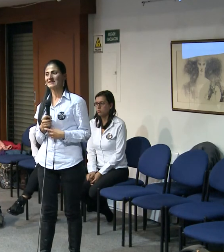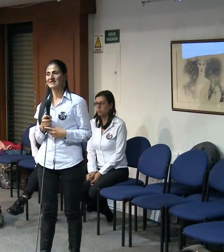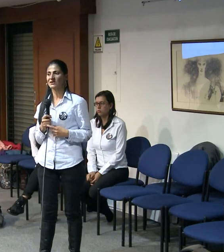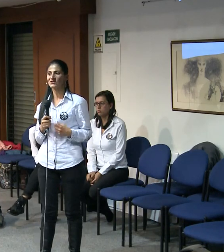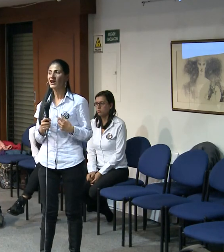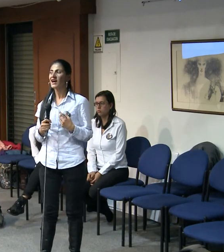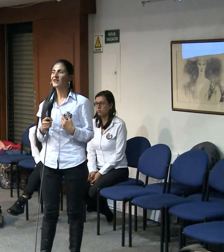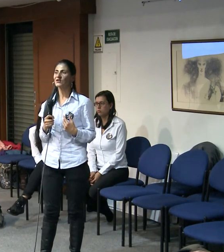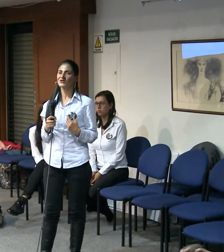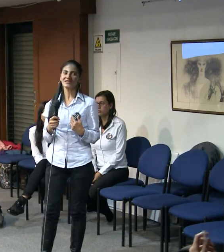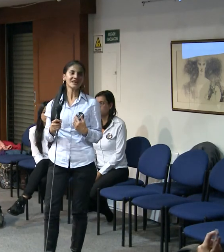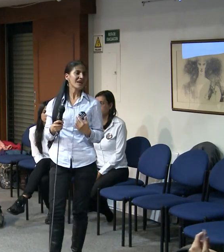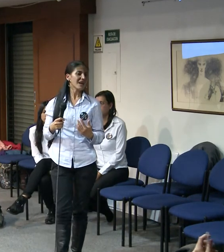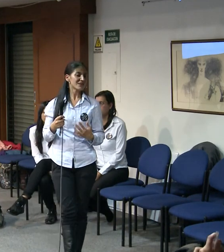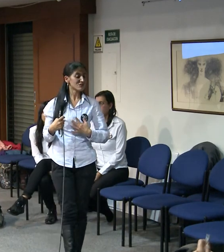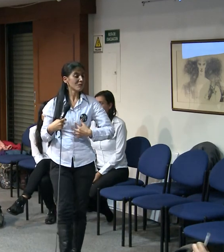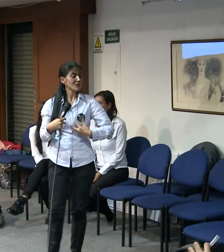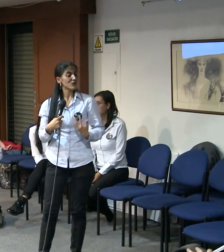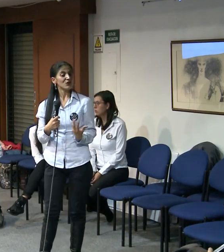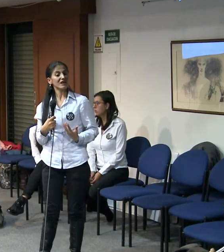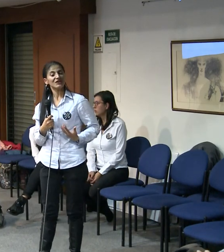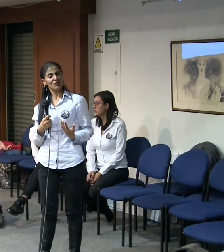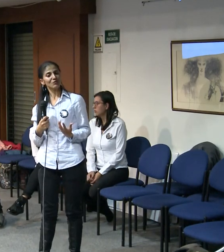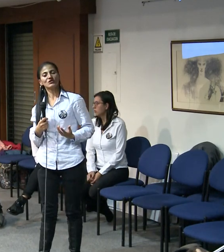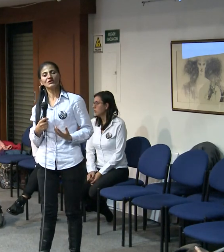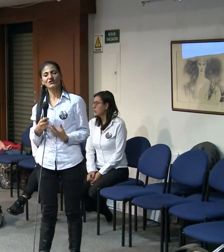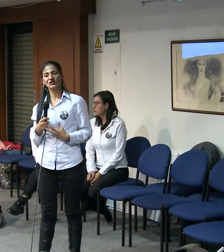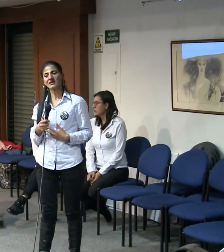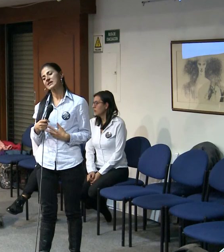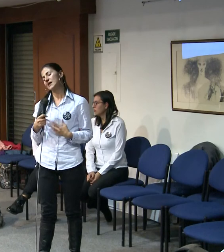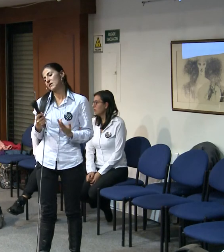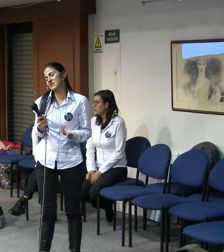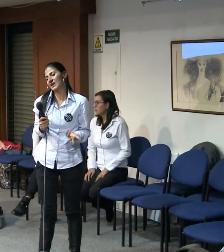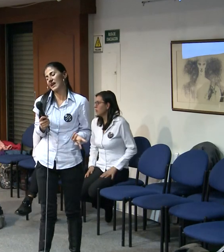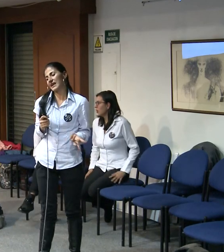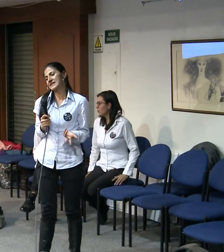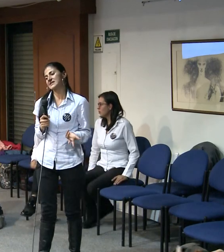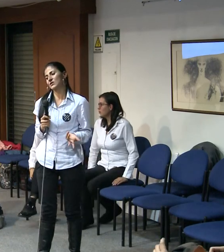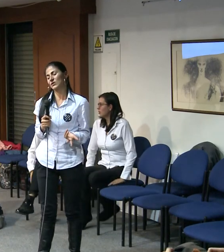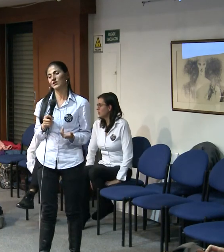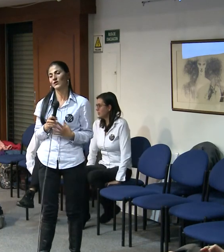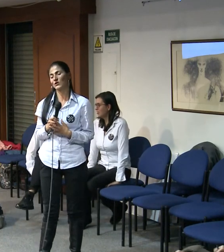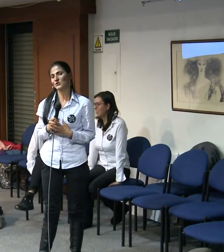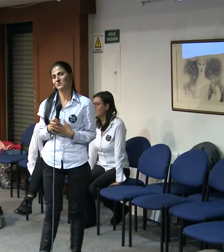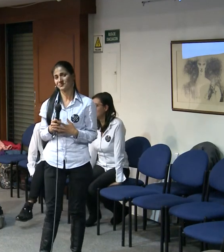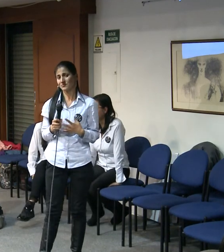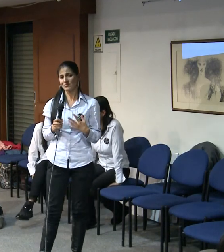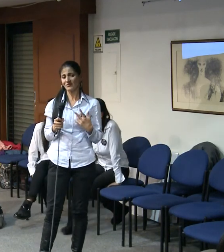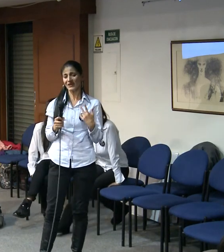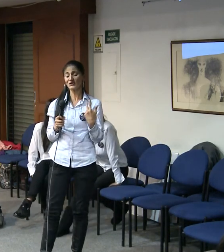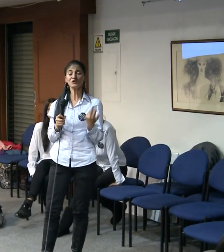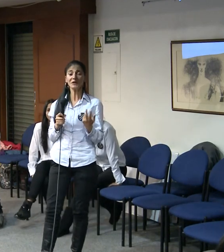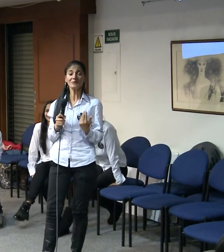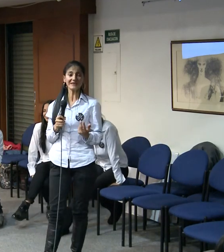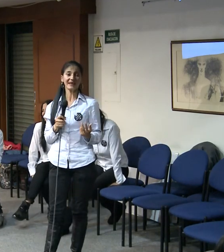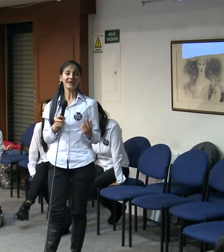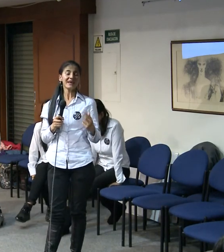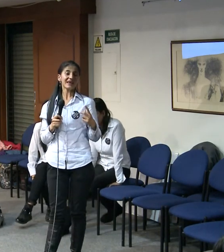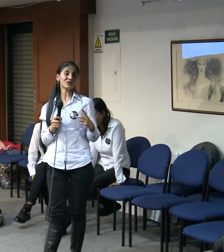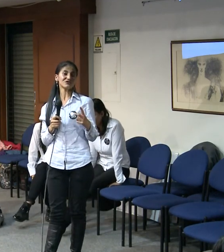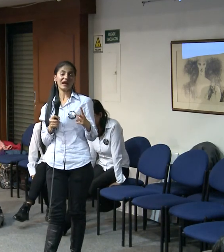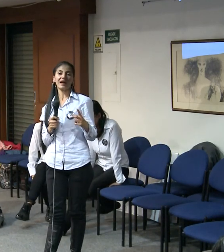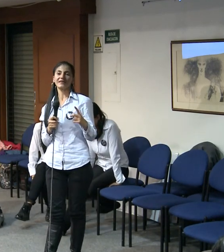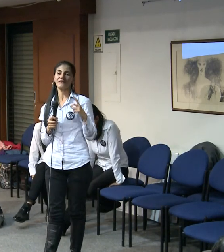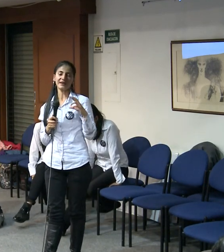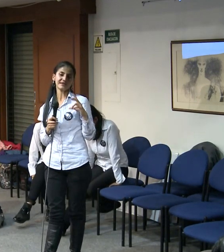lenguajes artísticos, entonces eso también nos fortaleció mucho a nosotras y también pues que la licenciatura nos permite